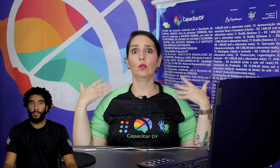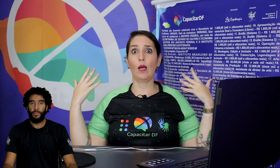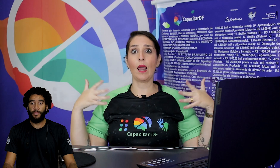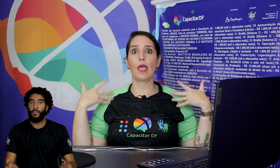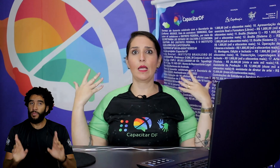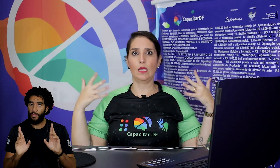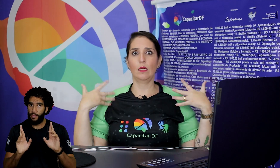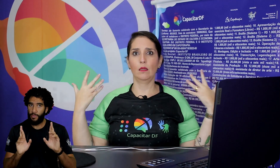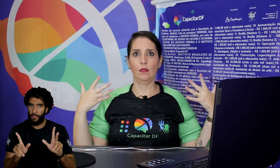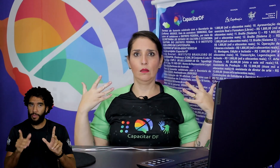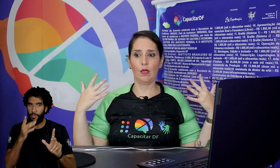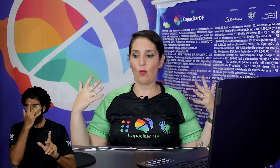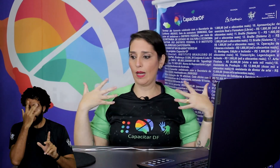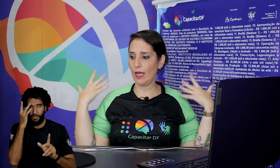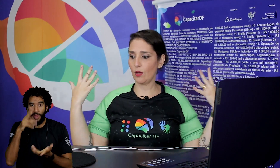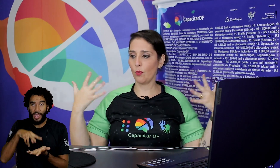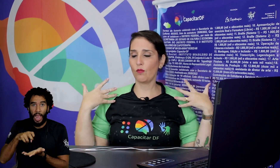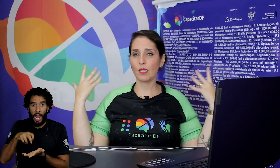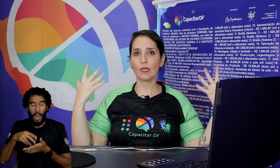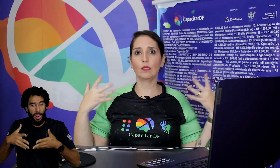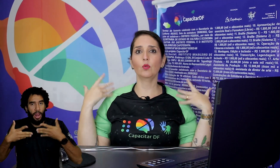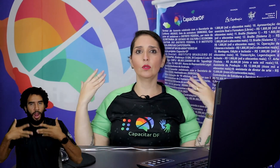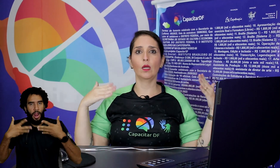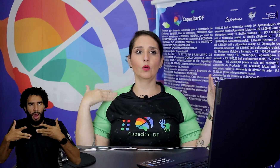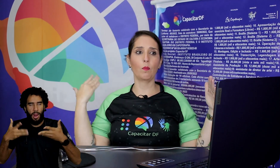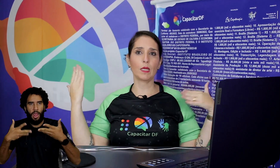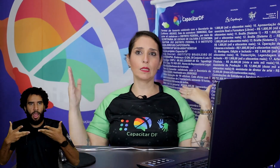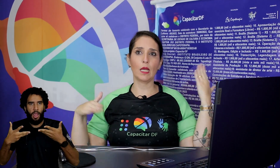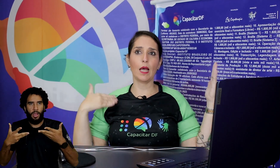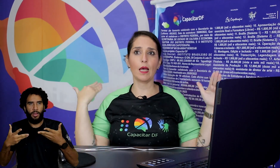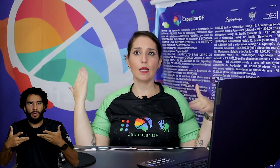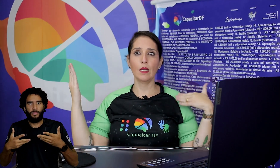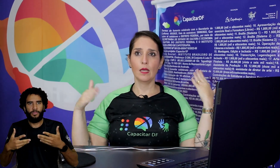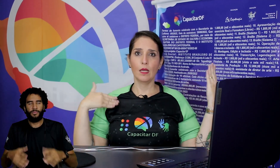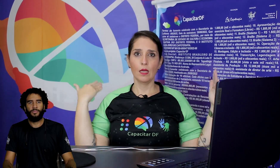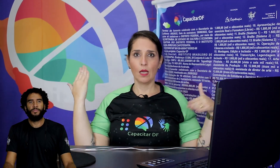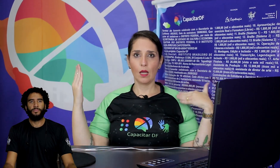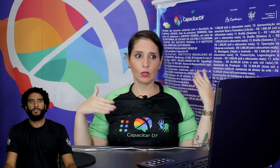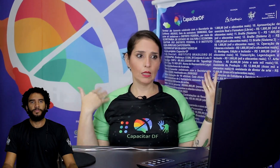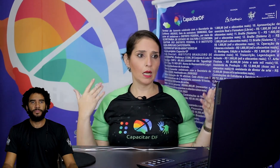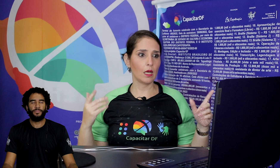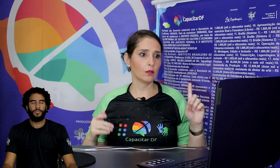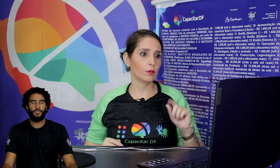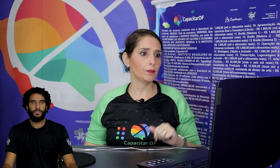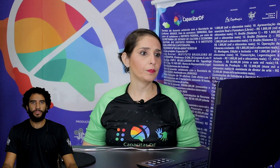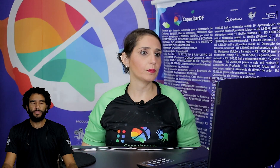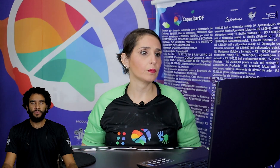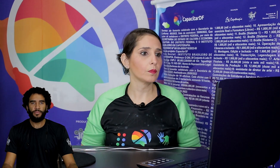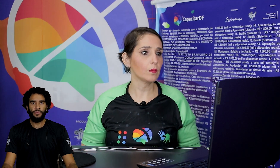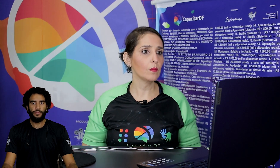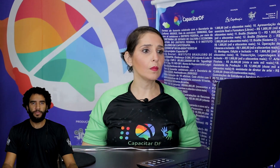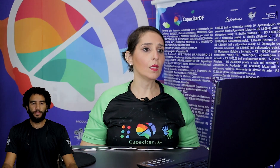né, do alegre. Ao alegre o movimento é simultâneo, o passear é alternado.